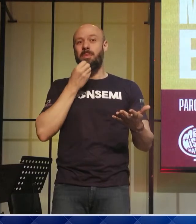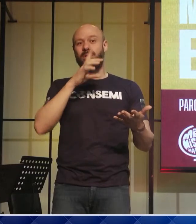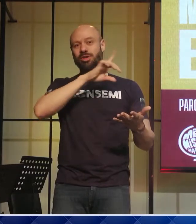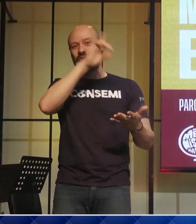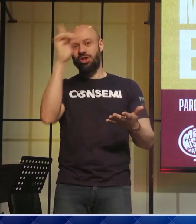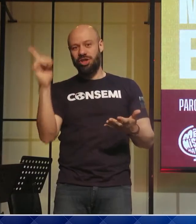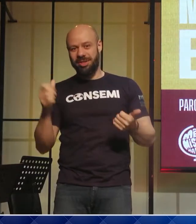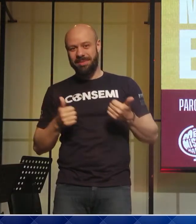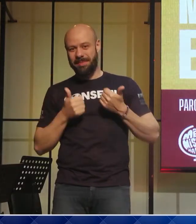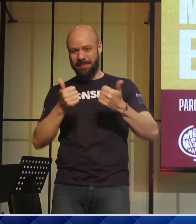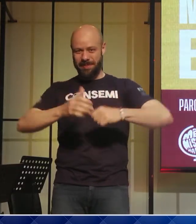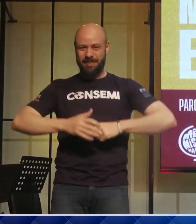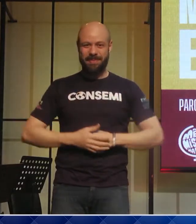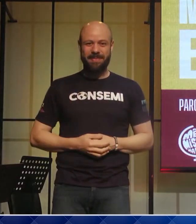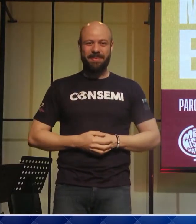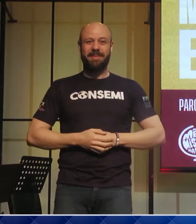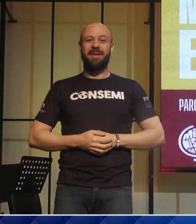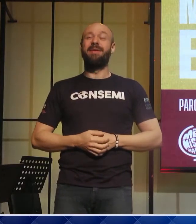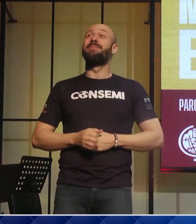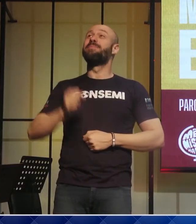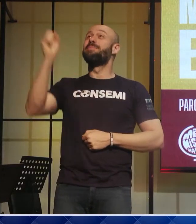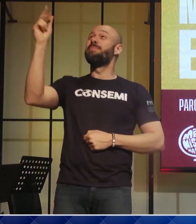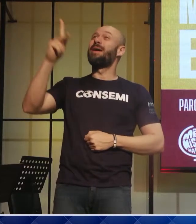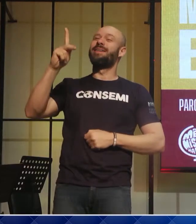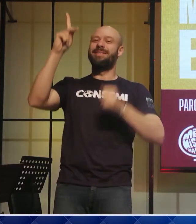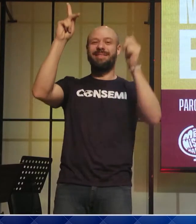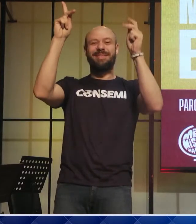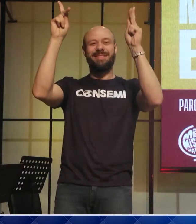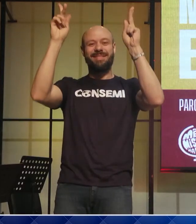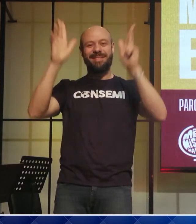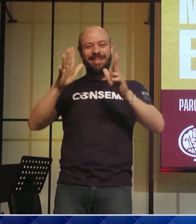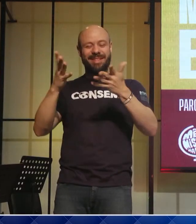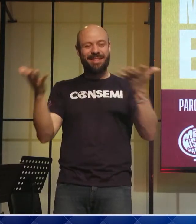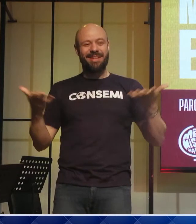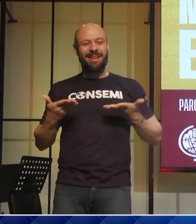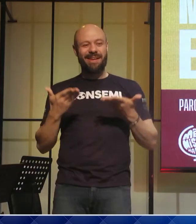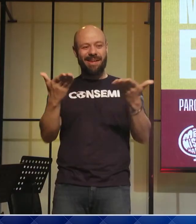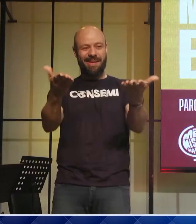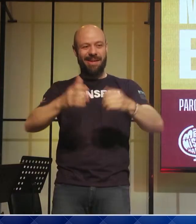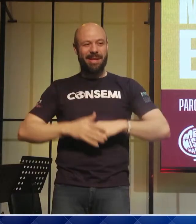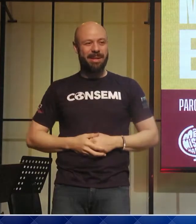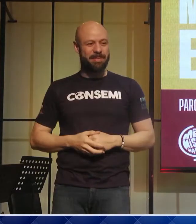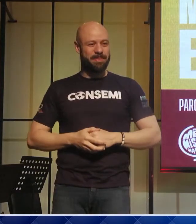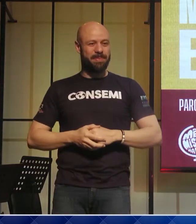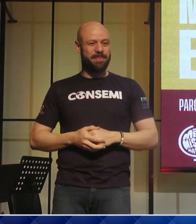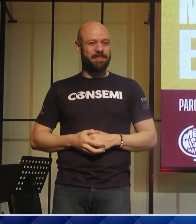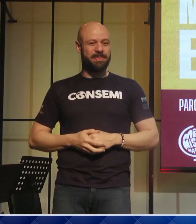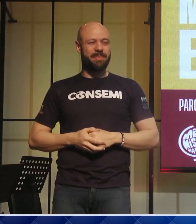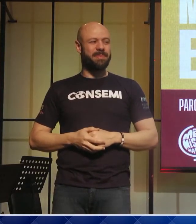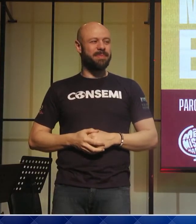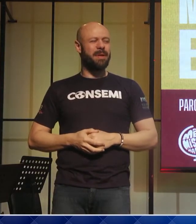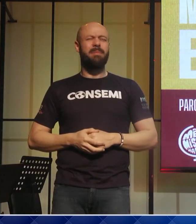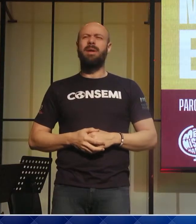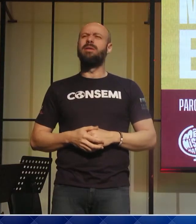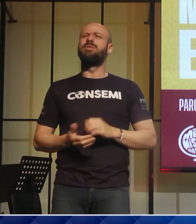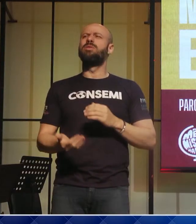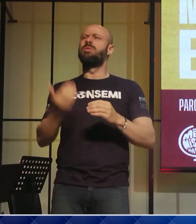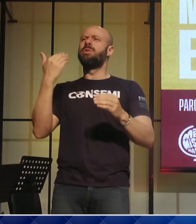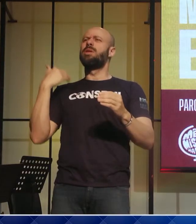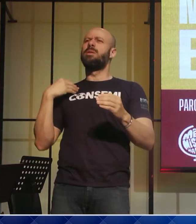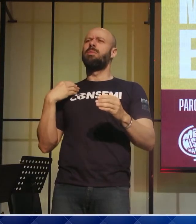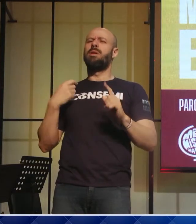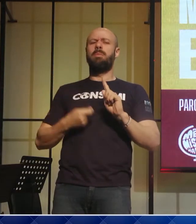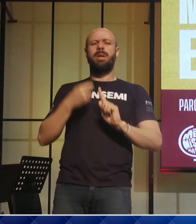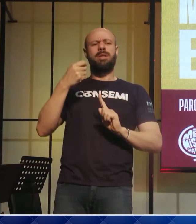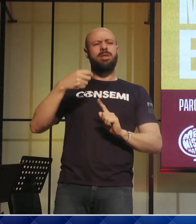Bom dia, a graça e a paz. É muito bom estar aqui. A última vez eu estive aqui em novembro e